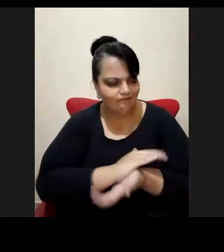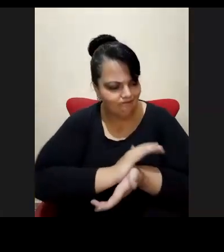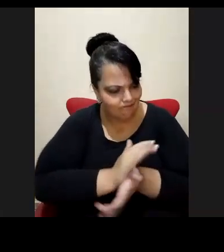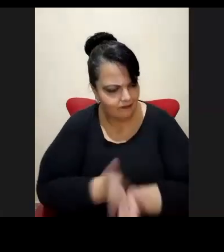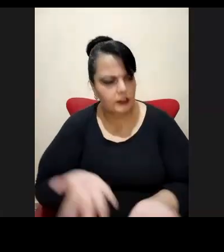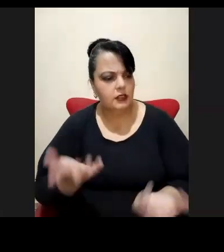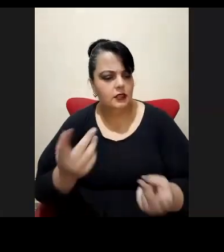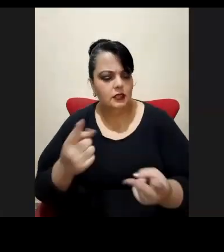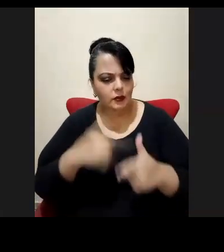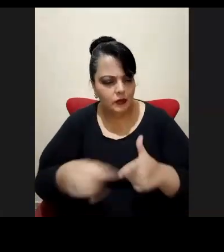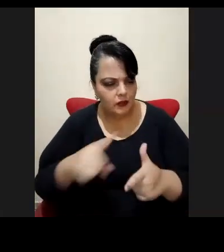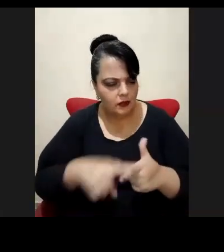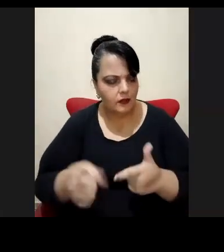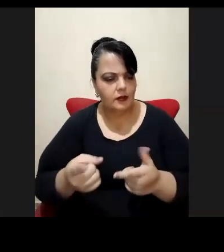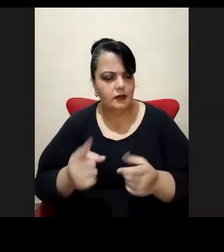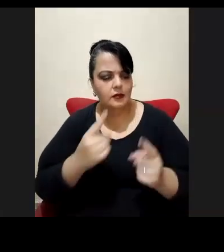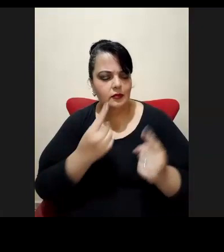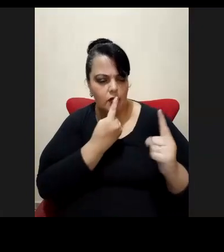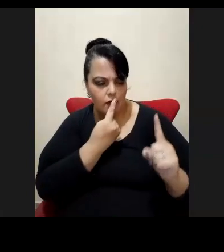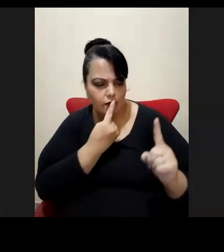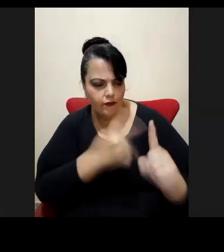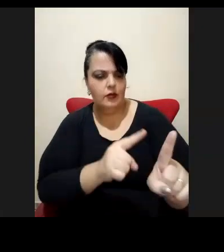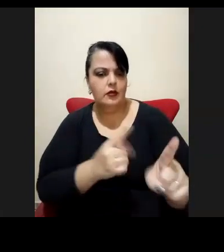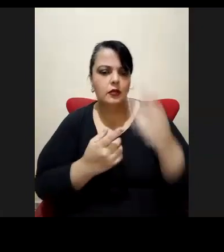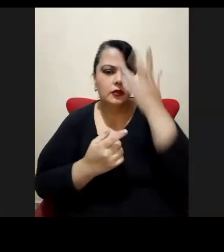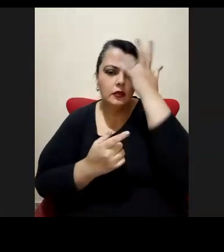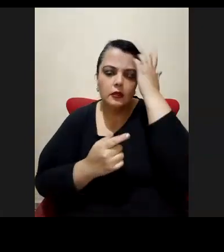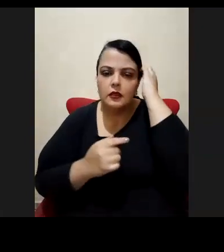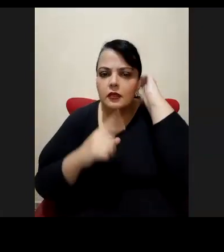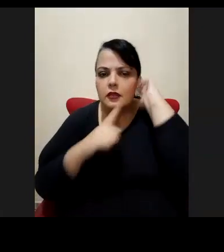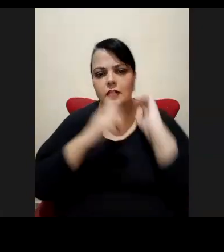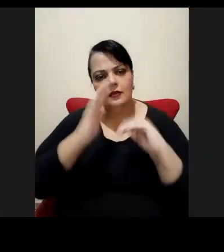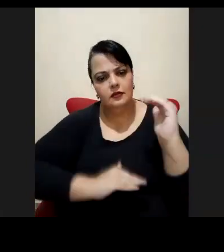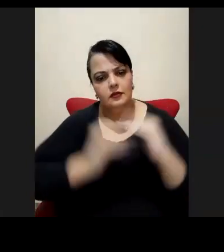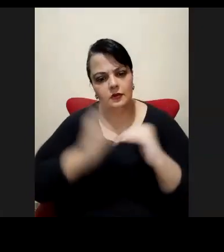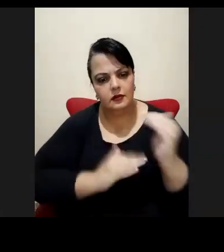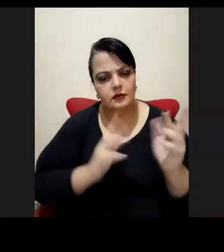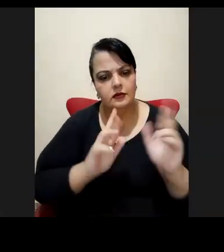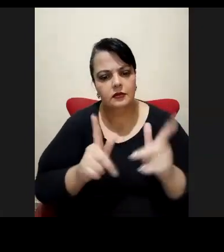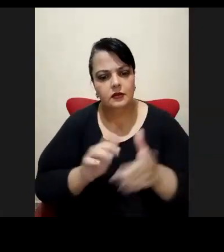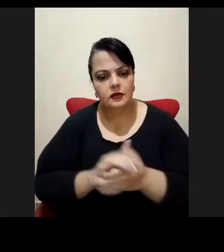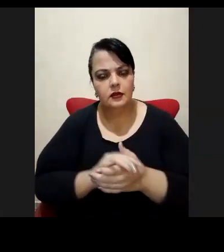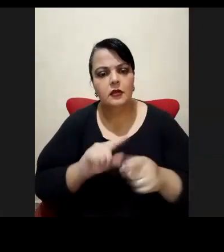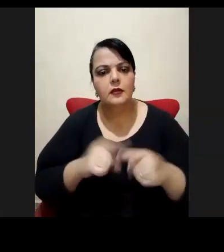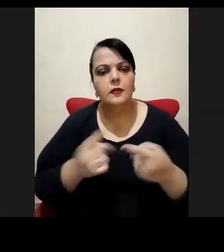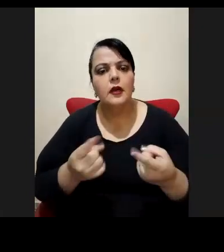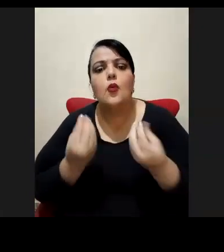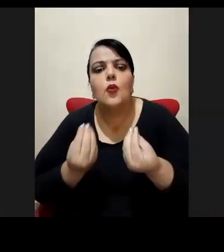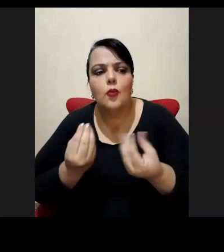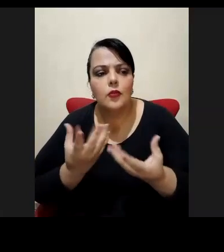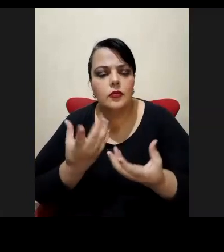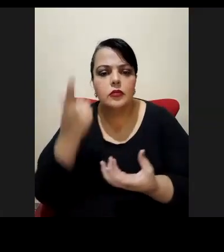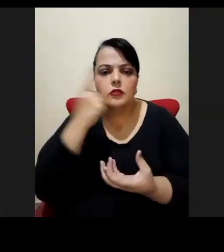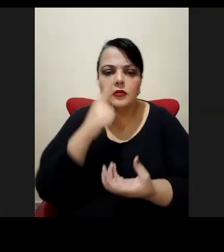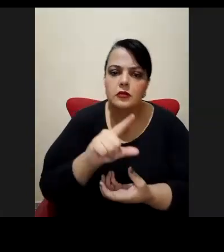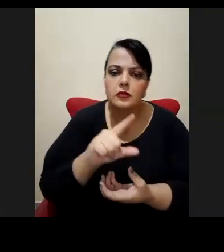cometeu algum ato de constrangimento, né, exerceu algum constrangimento com aquela criança, mas como é que nós podemos resolver isso? Eu acho que talvez